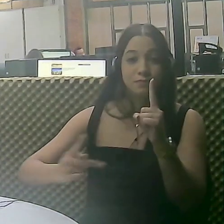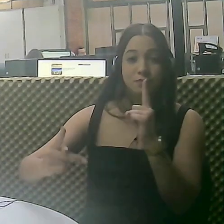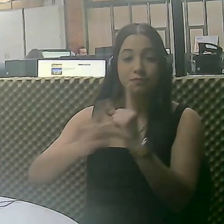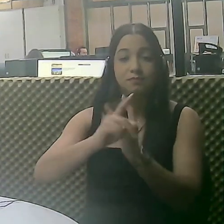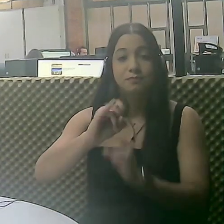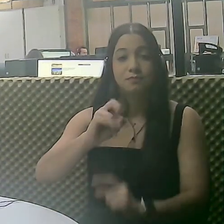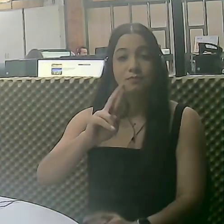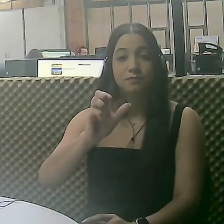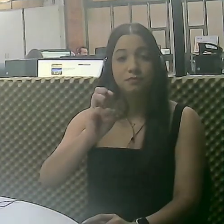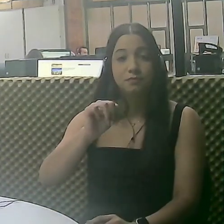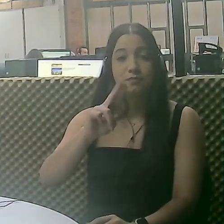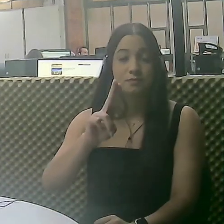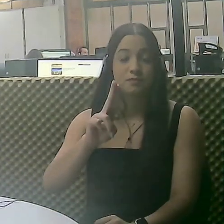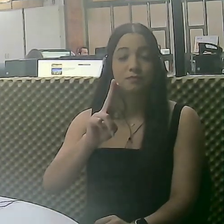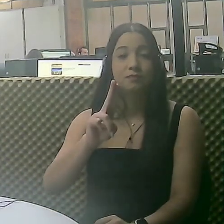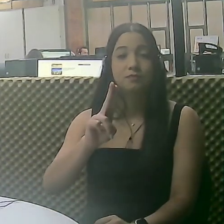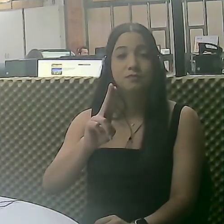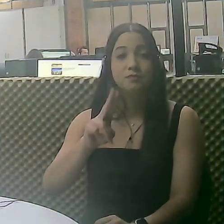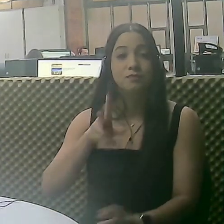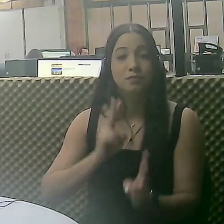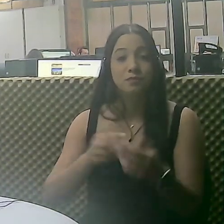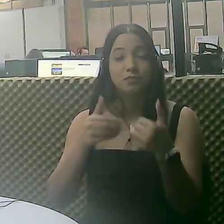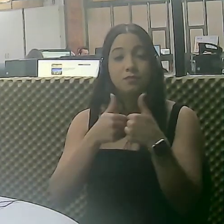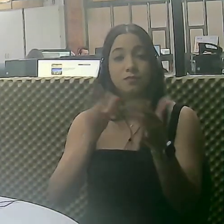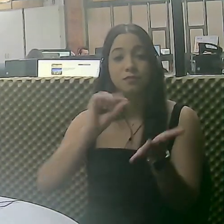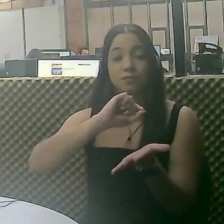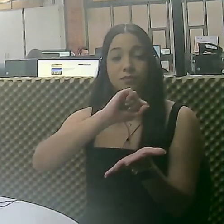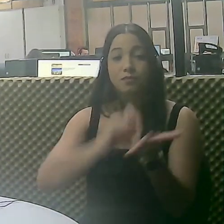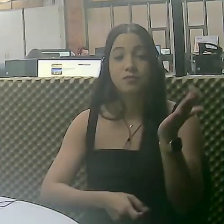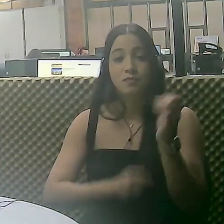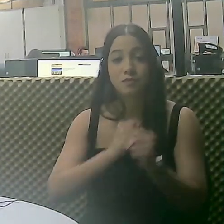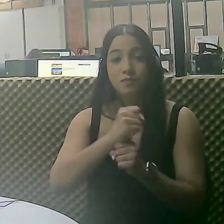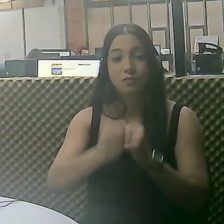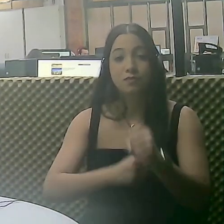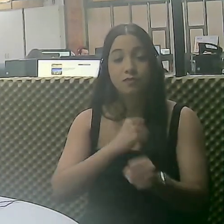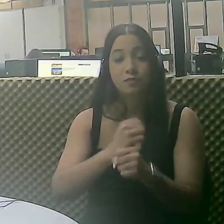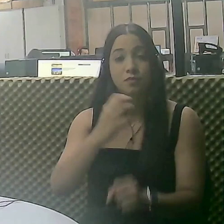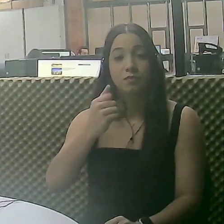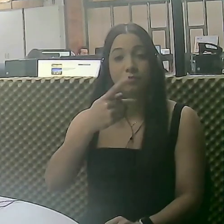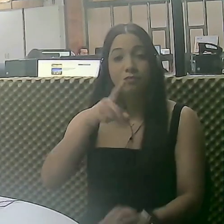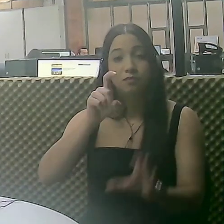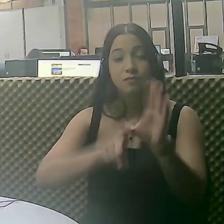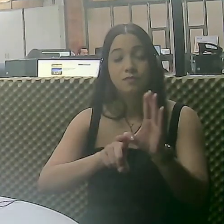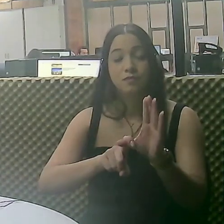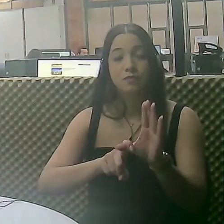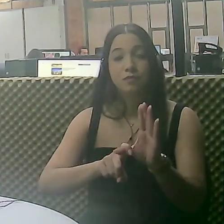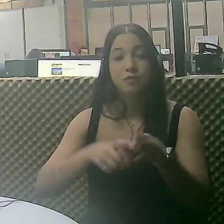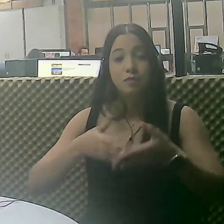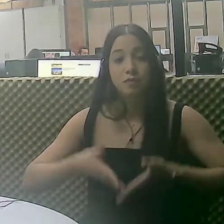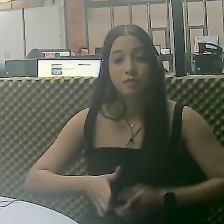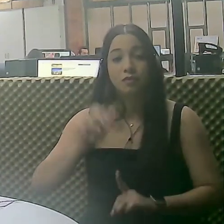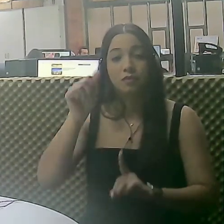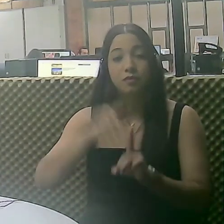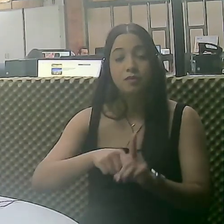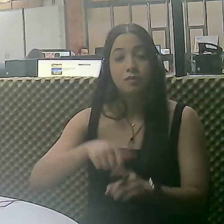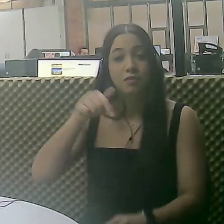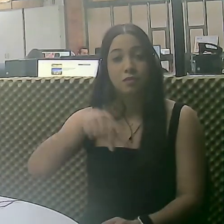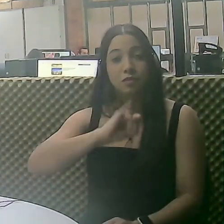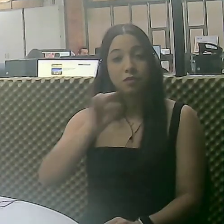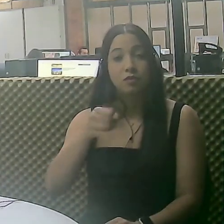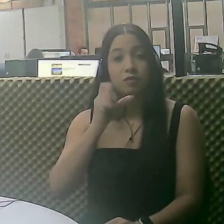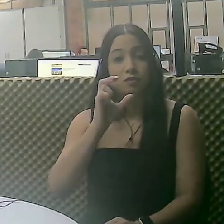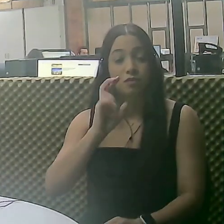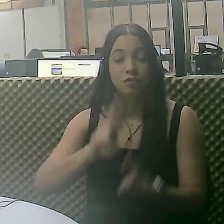Servidores do Município de Uberlândia, o IPREMO, segue com o recadastramento anual de aposentados e pensionistas nascidos neste mês de